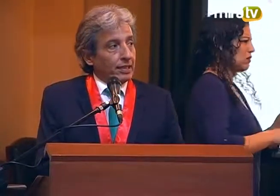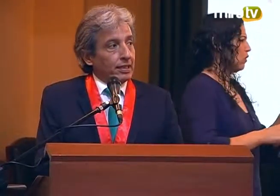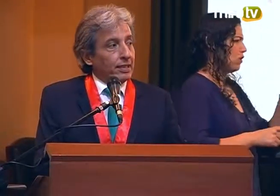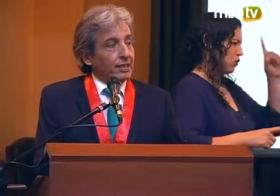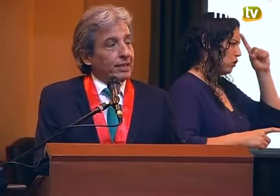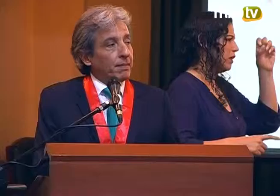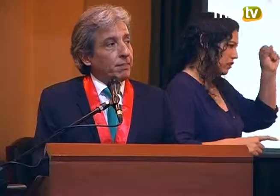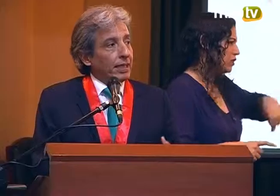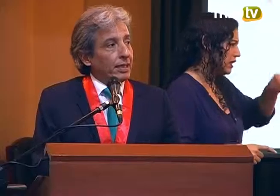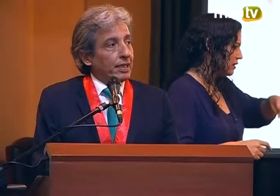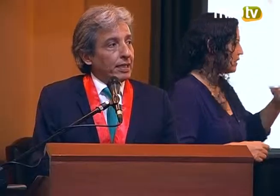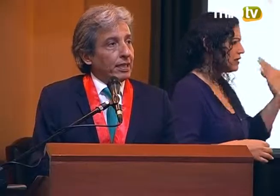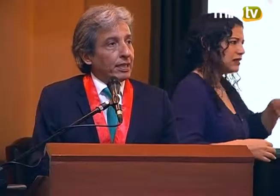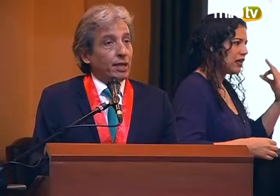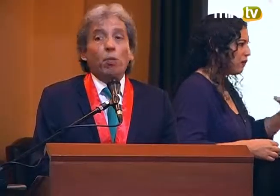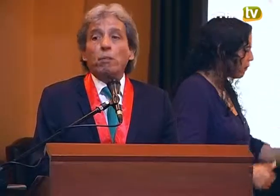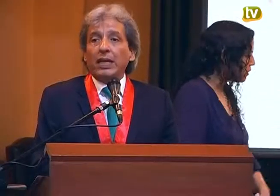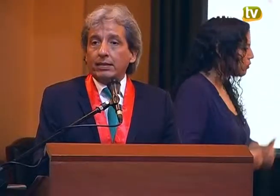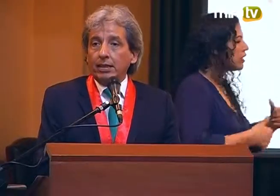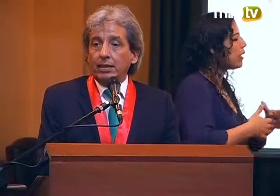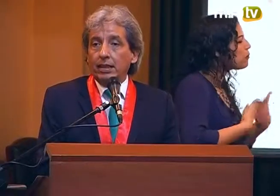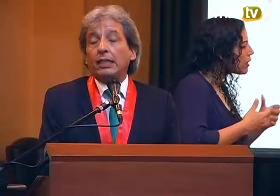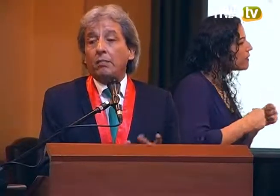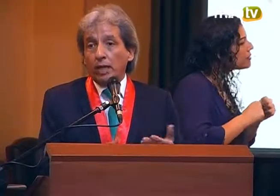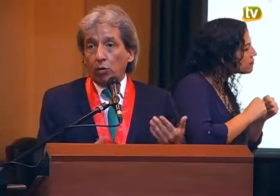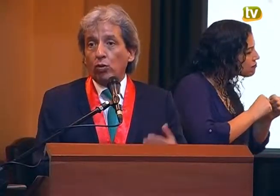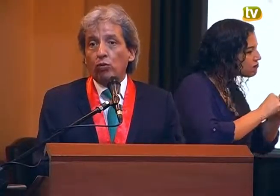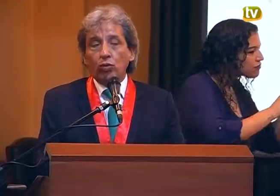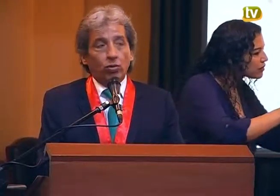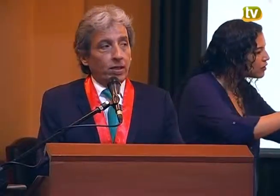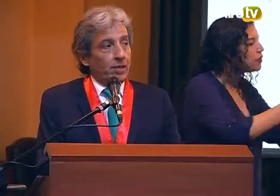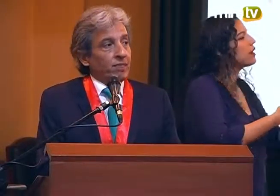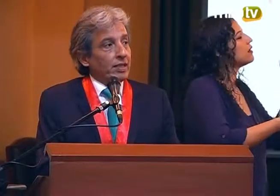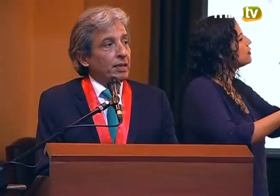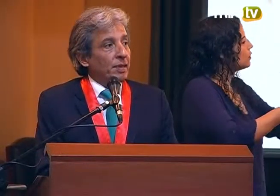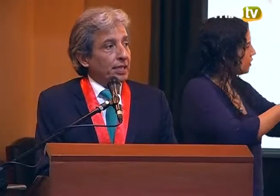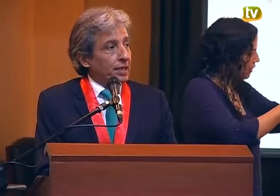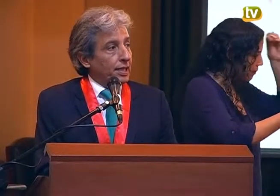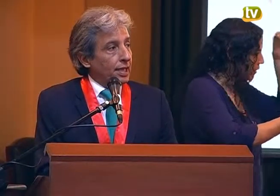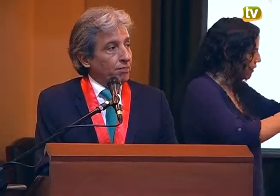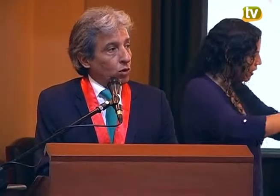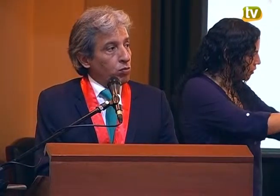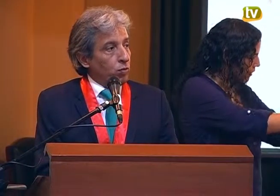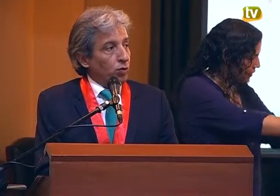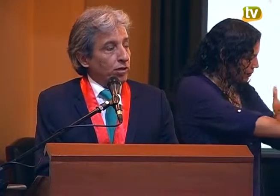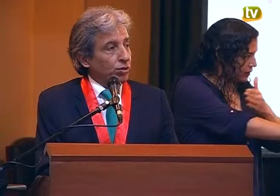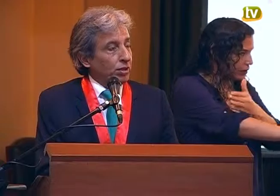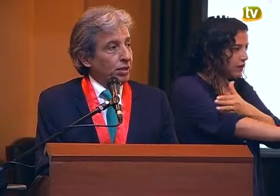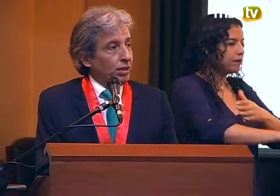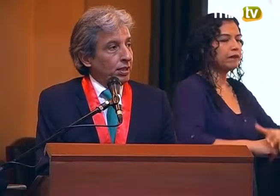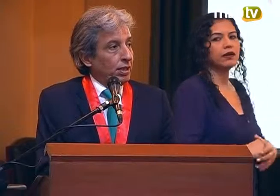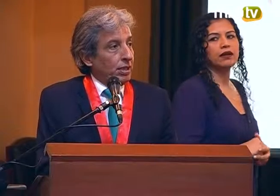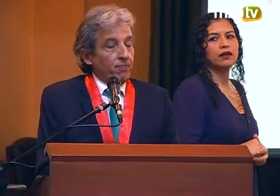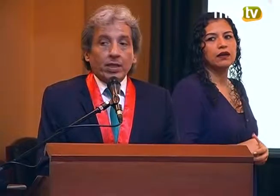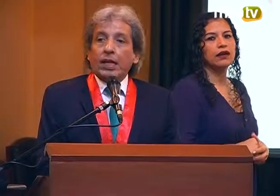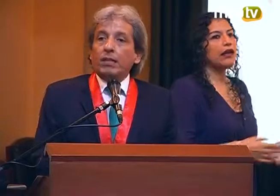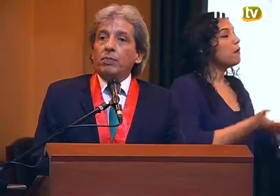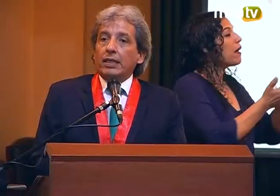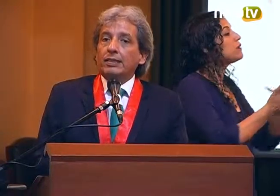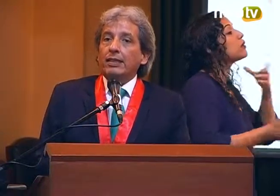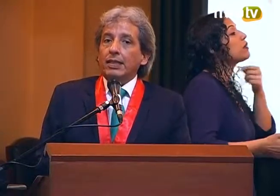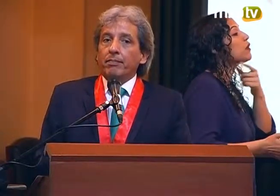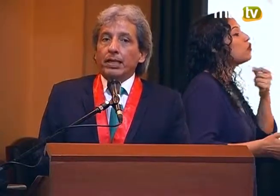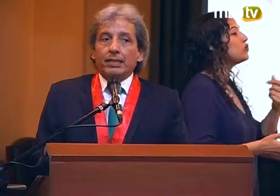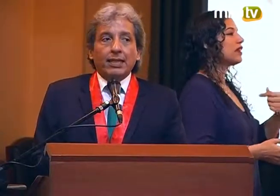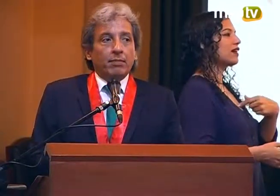gratifica y siempre recompensa. Y también cuando uno se plantea como profesor. ¿Qué es